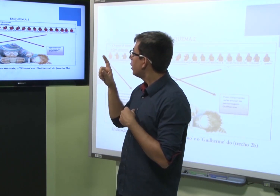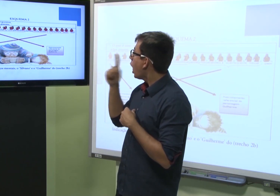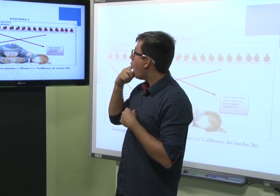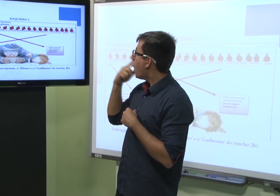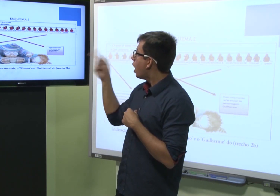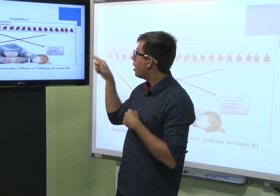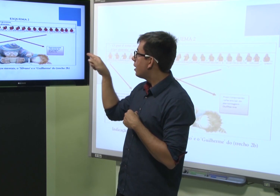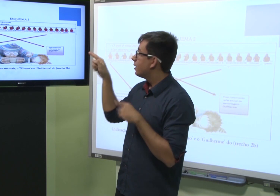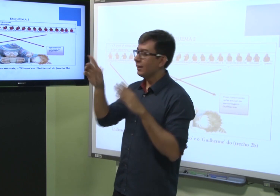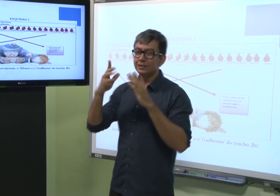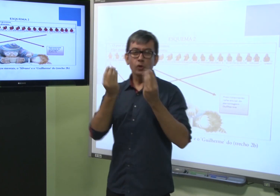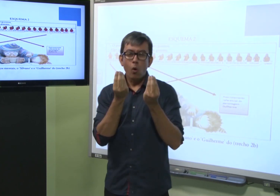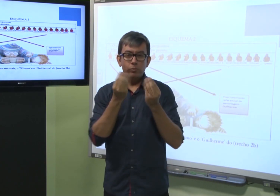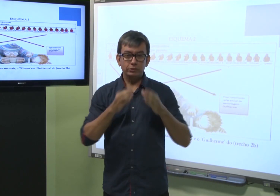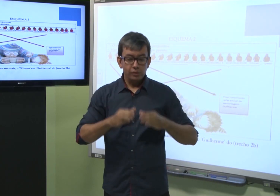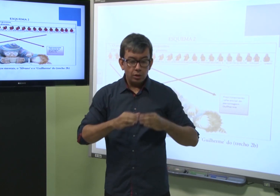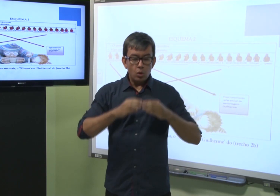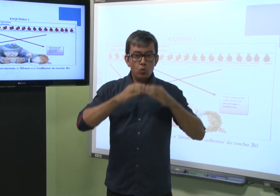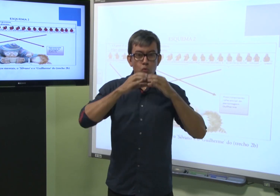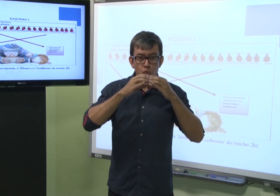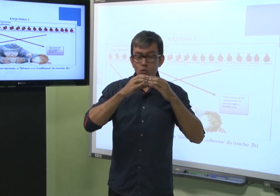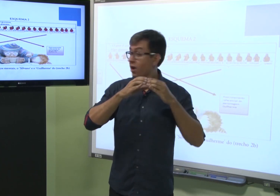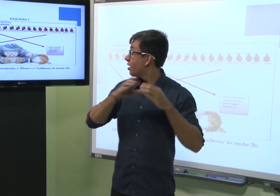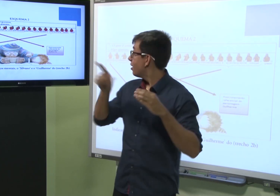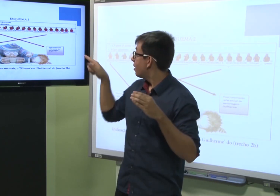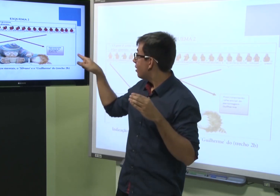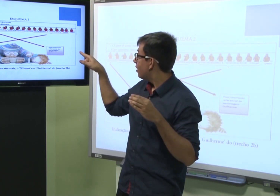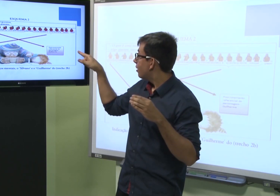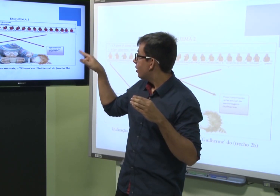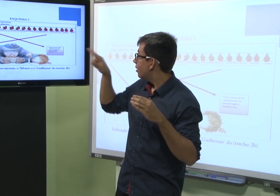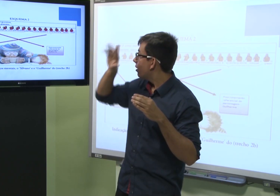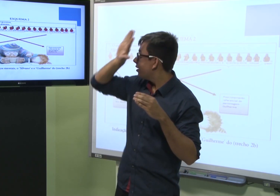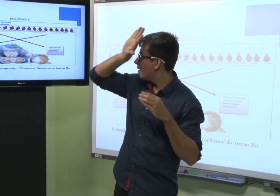dela, e aí está o esquema.